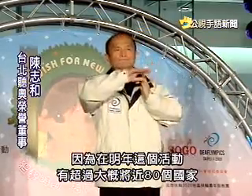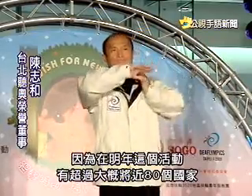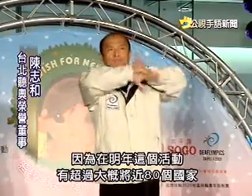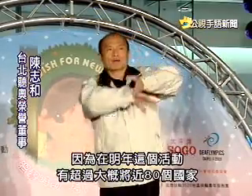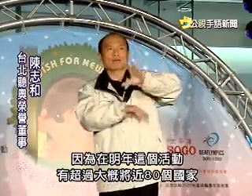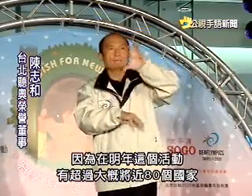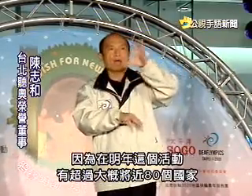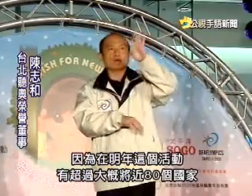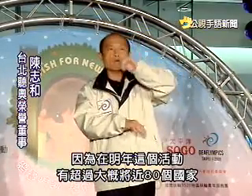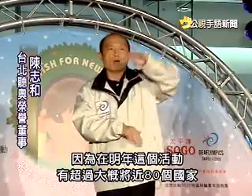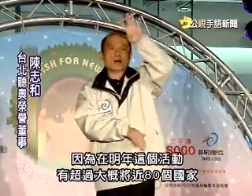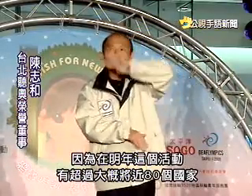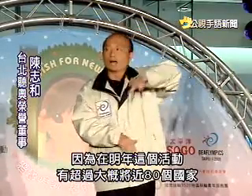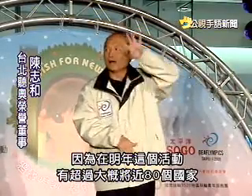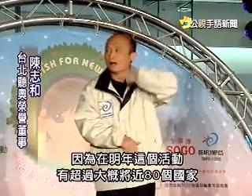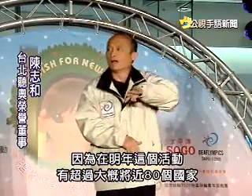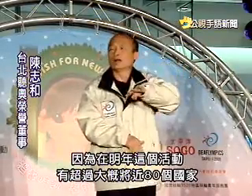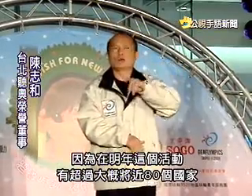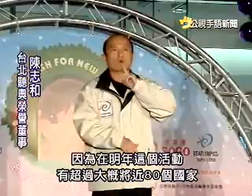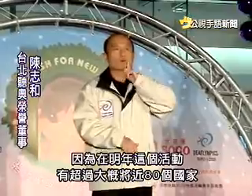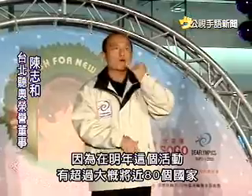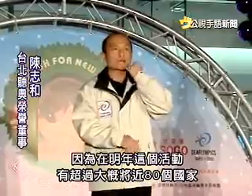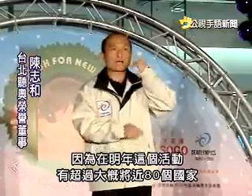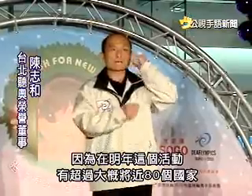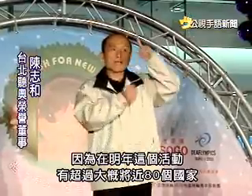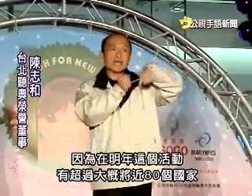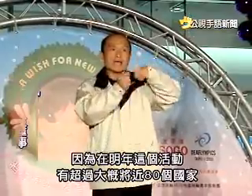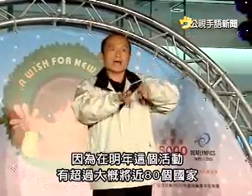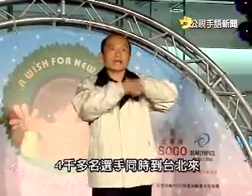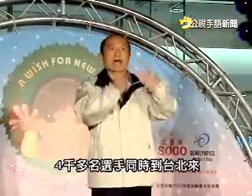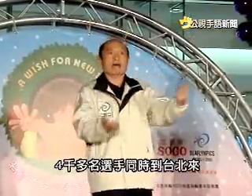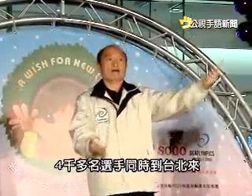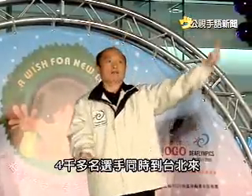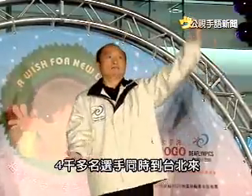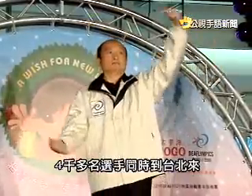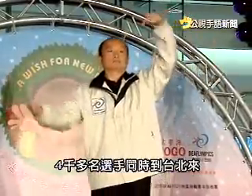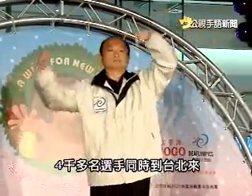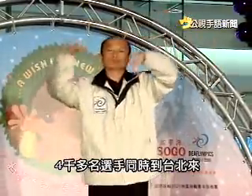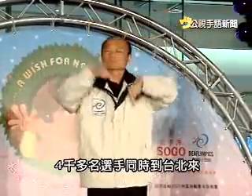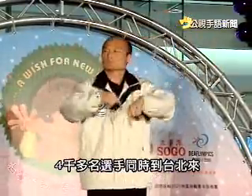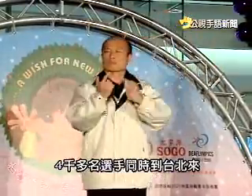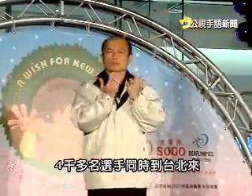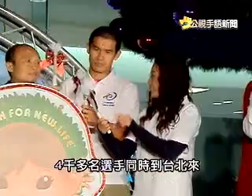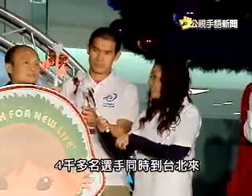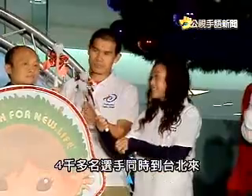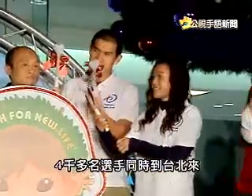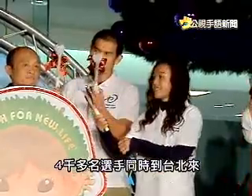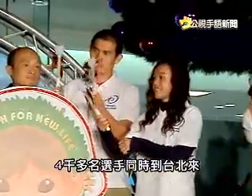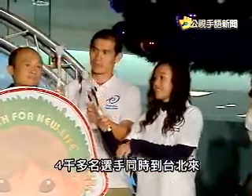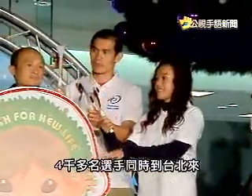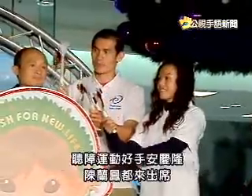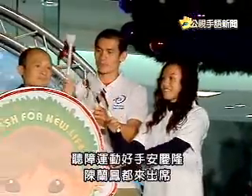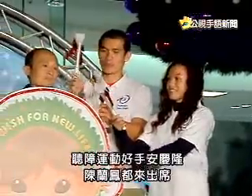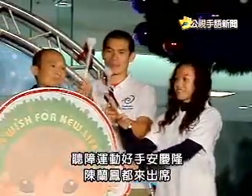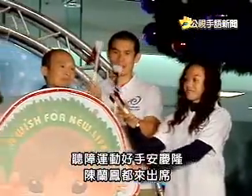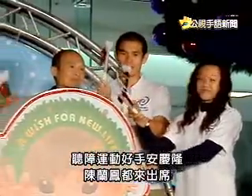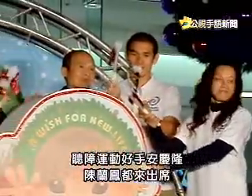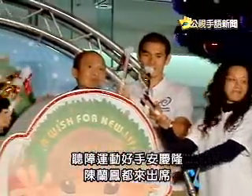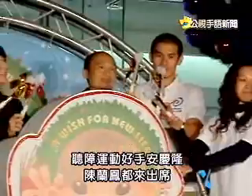呢，有超过大概将近80个国家4000名的选手会同时到台北来。 听障运动好手安